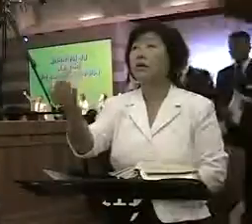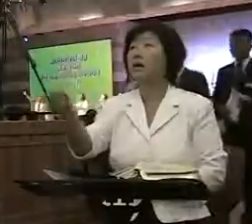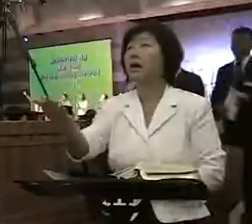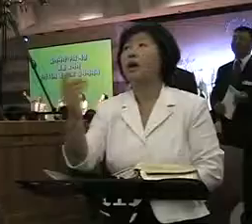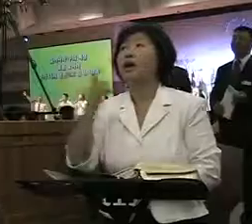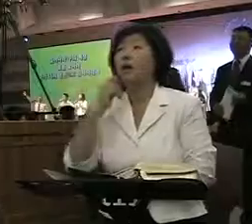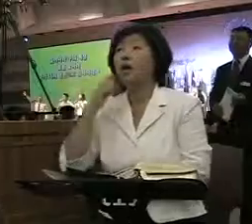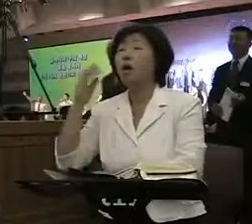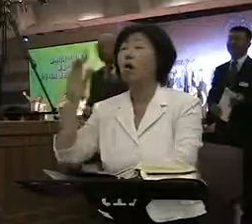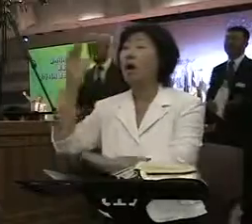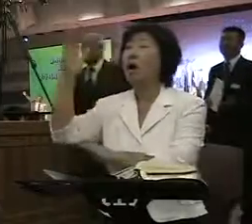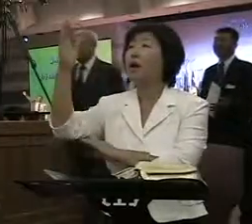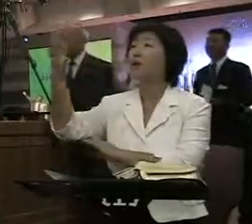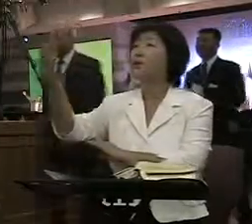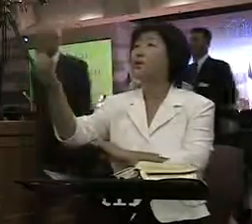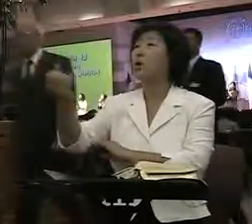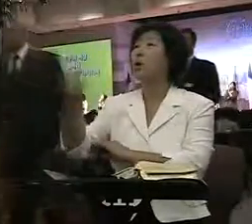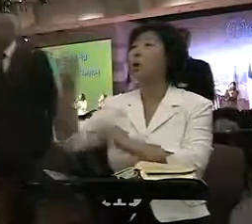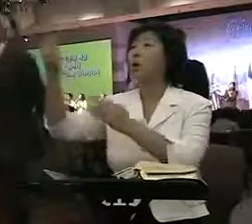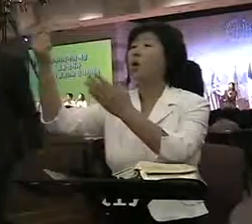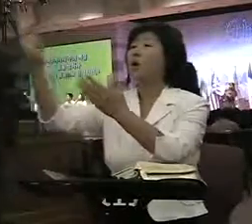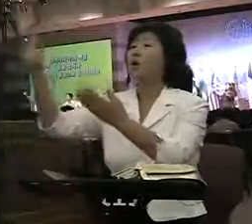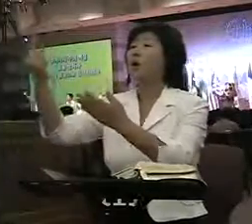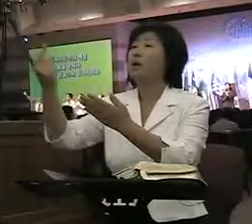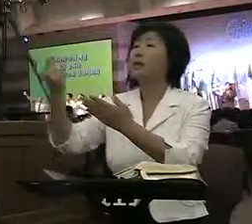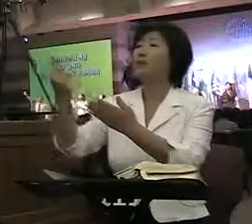주가 너의 영광으로